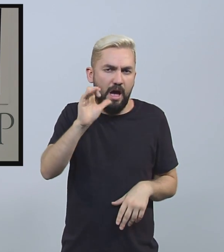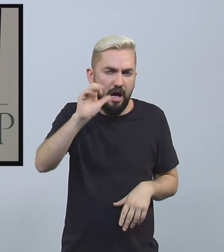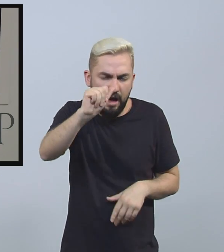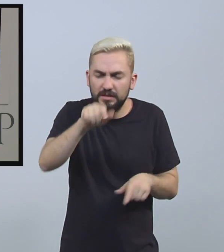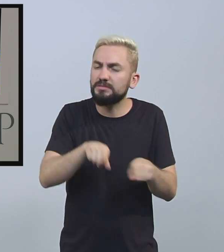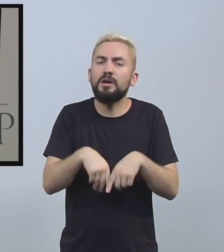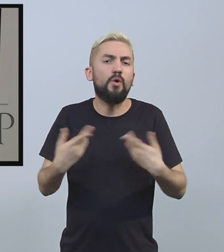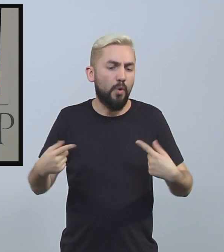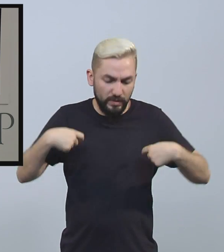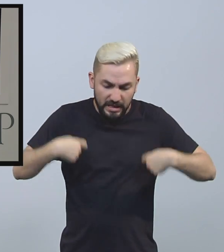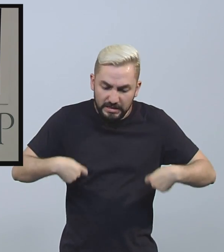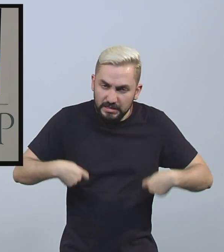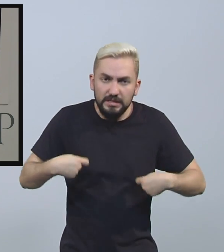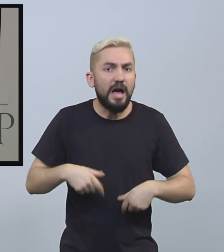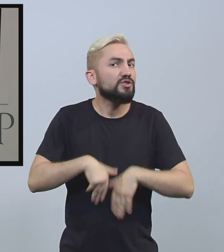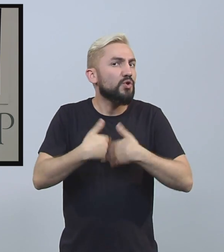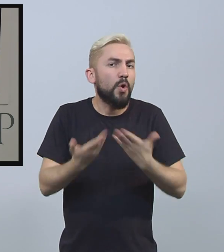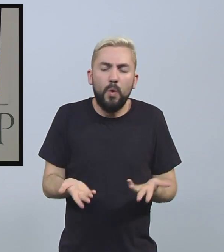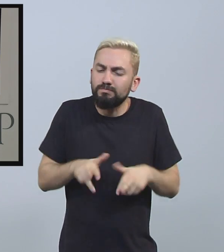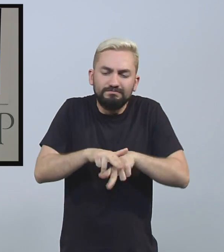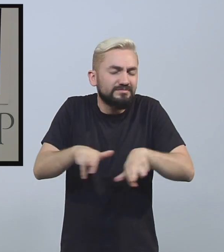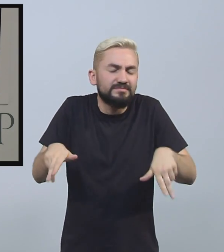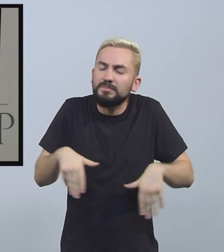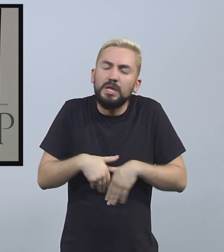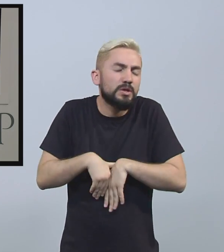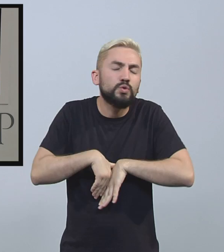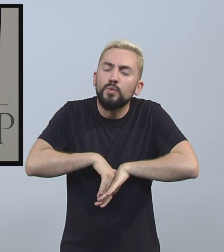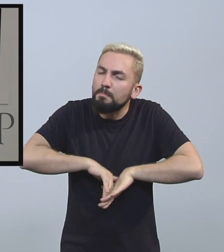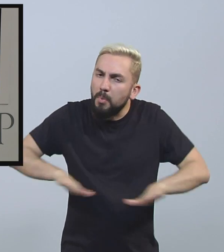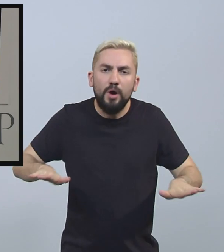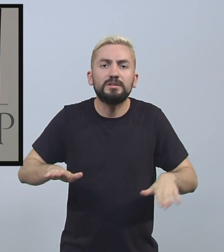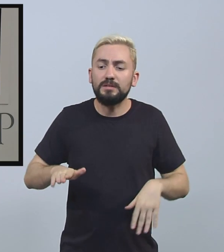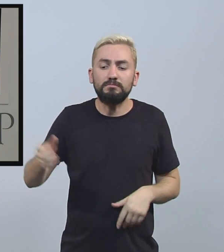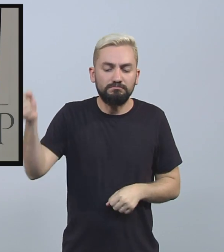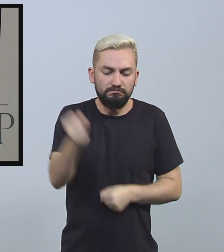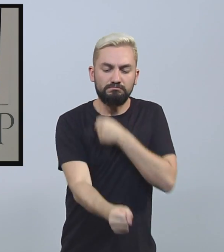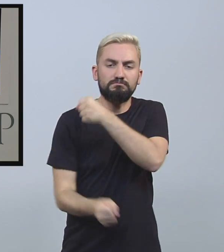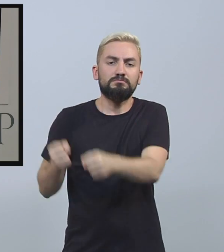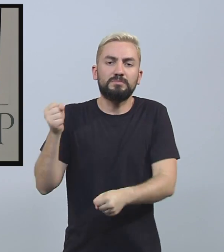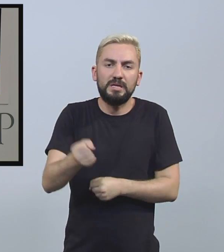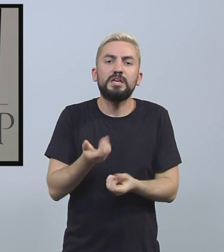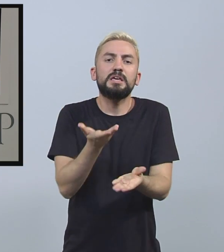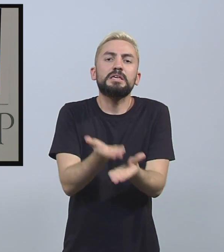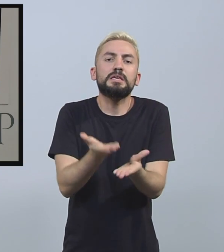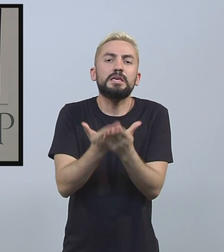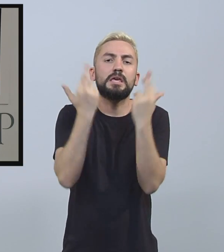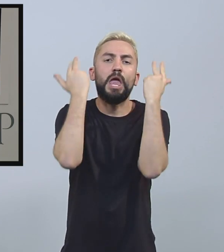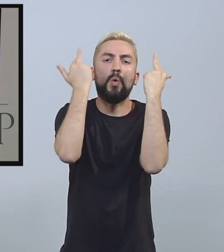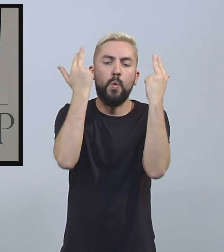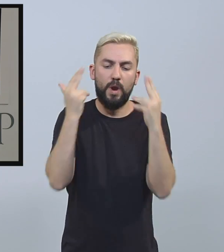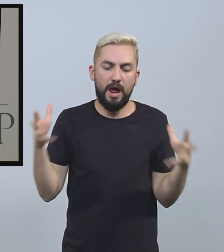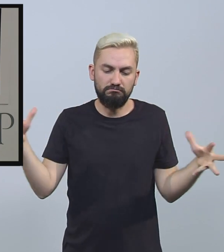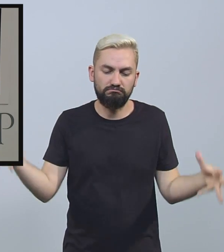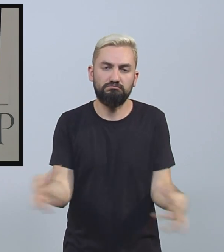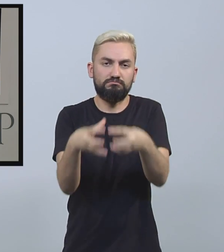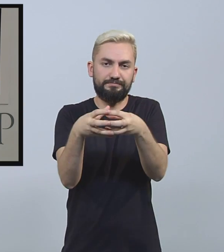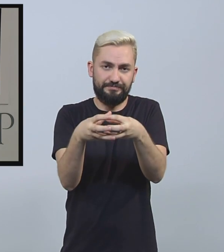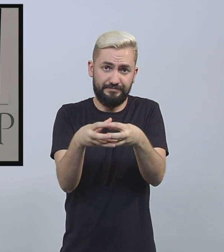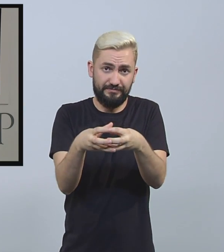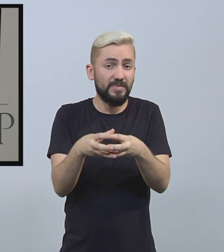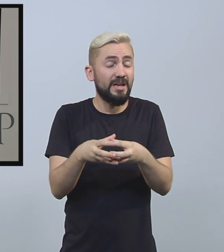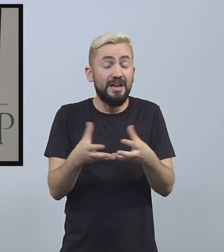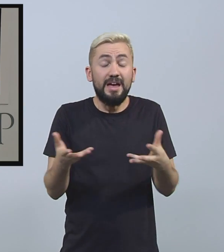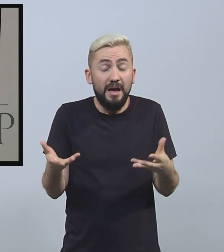especiais, sejam incluídas no sistema regular de ensino. O que vai